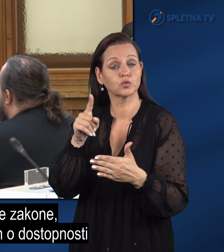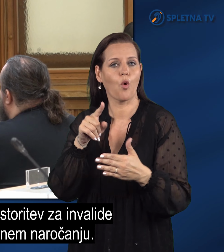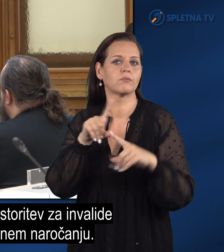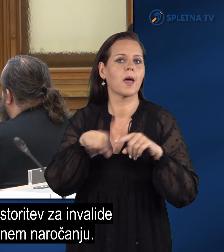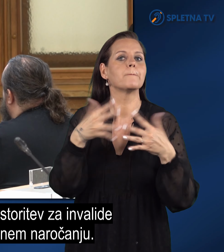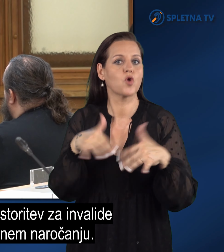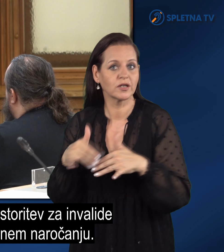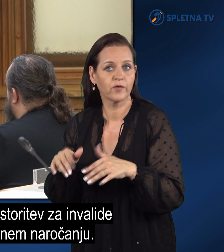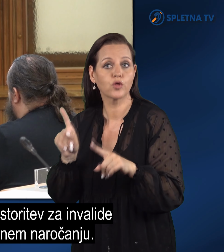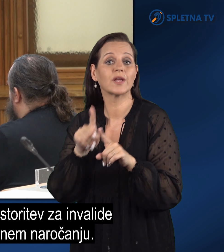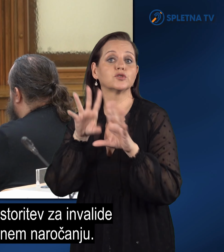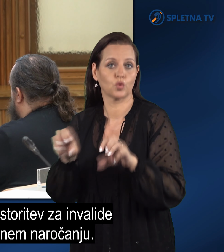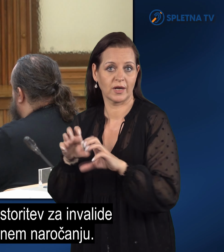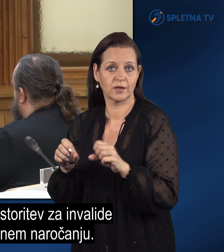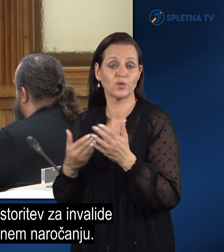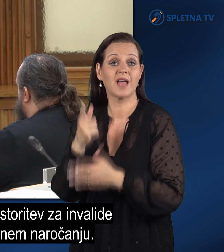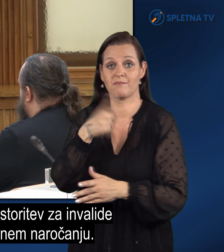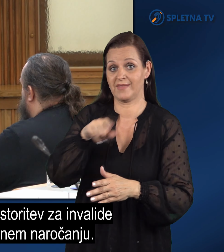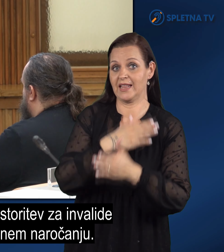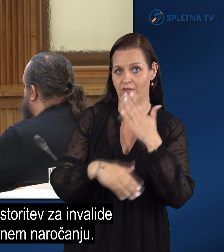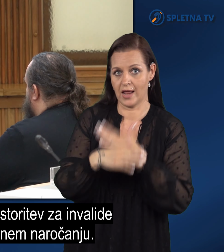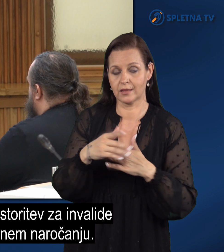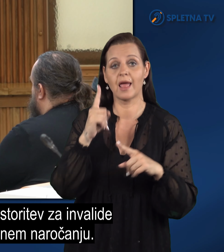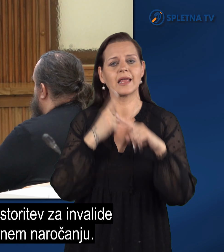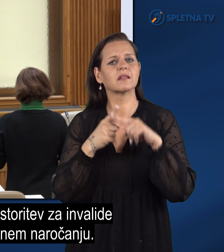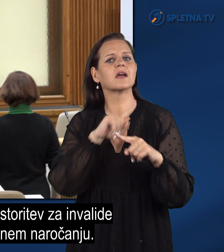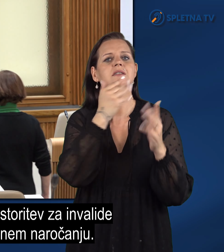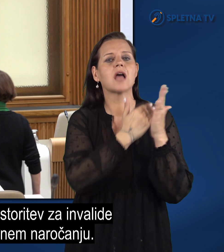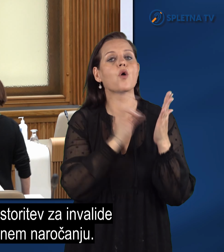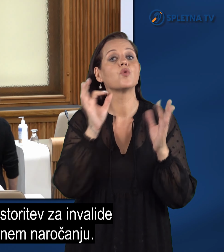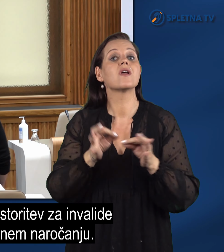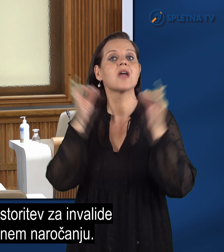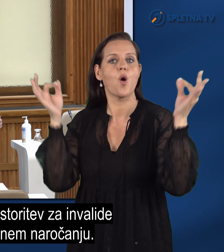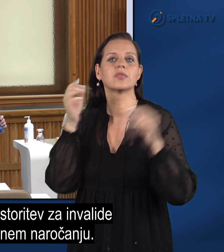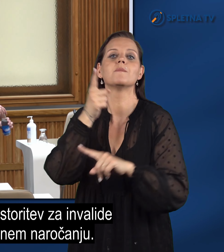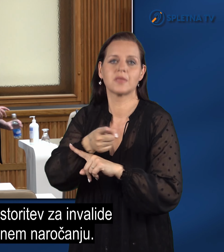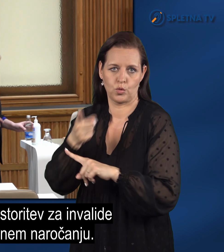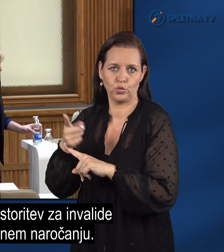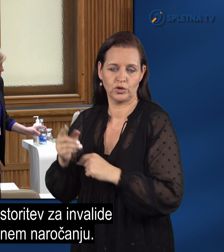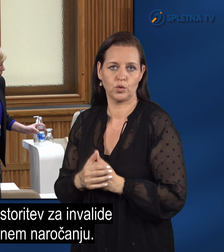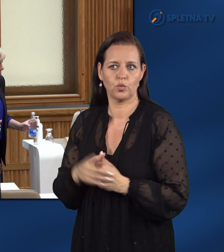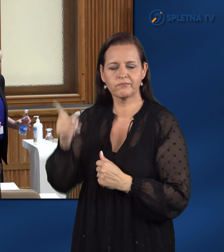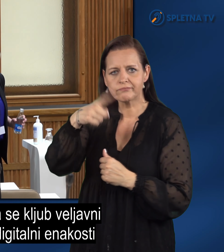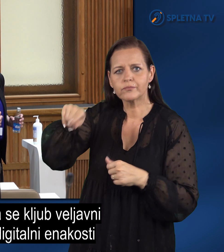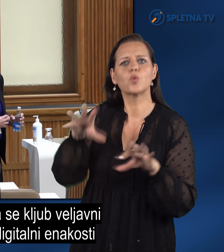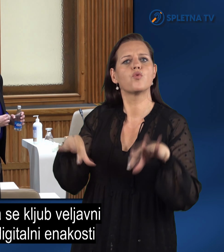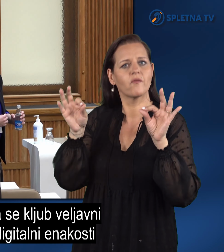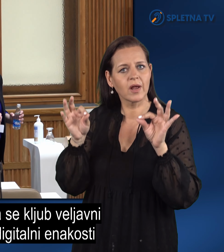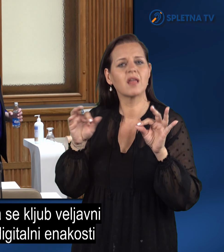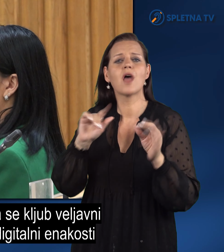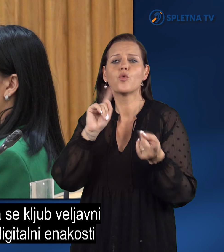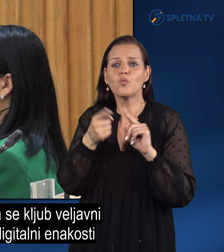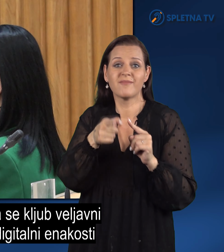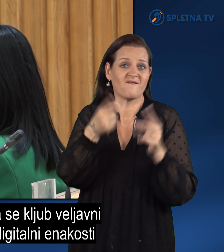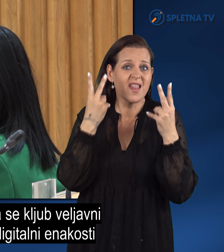o dostopnosti do proizvodov in storitev za invalide in Zakon o javnem naročanju. Ugotovili so,